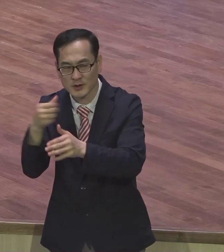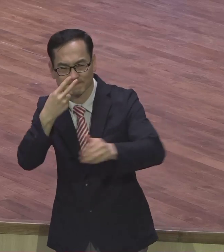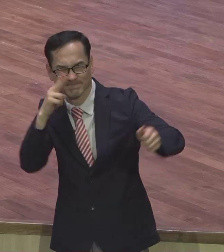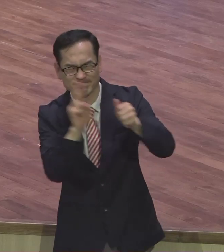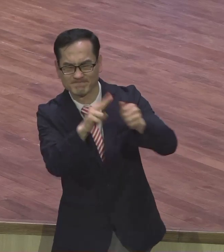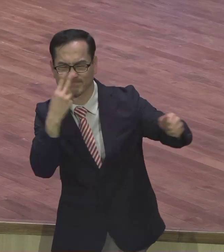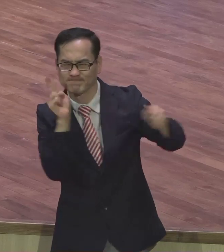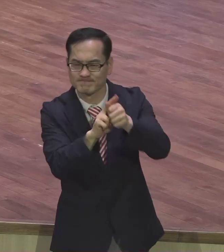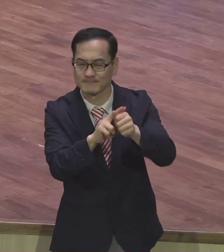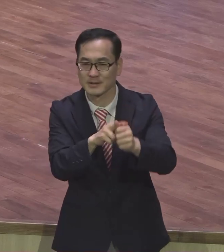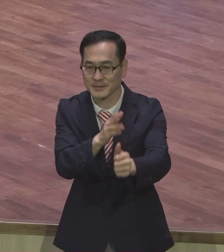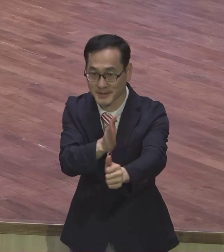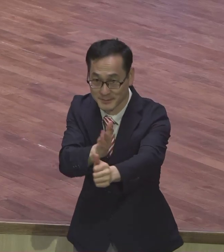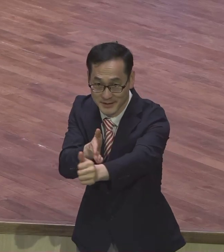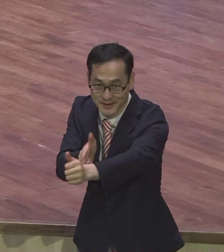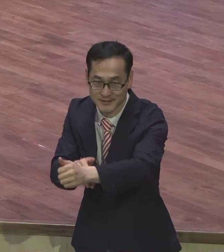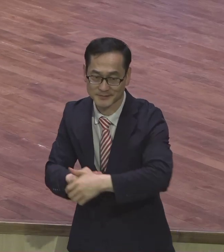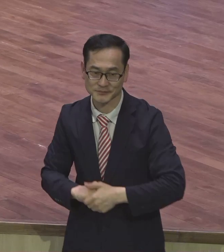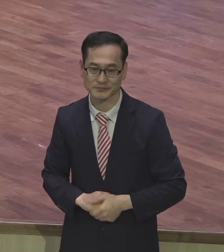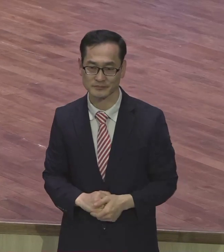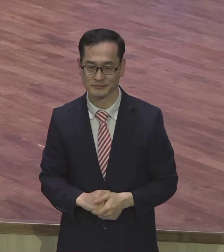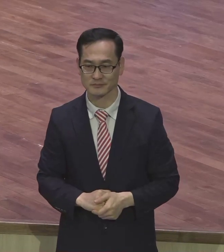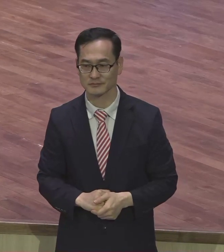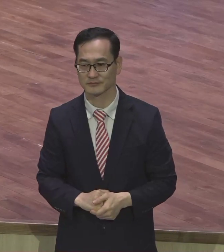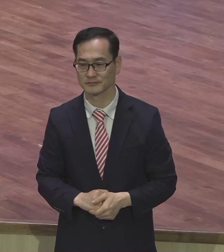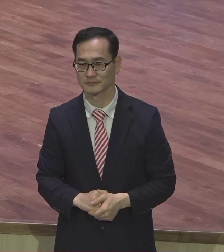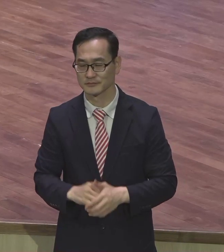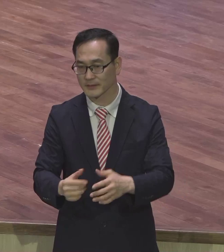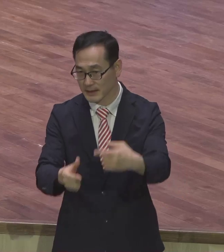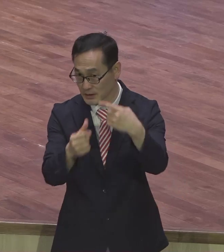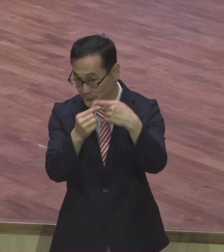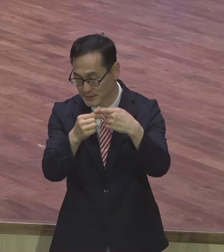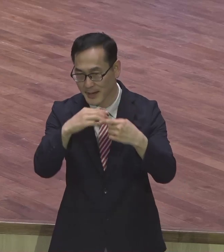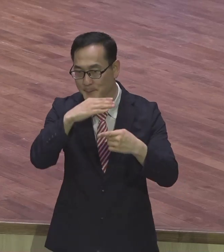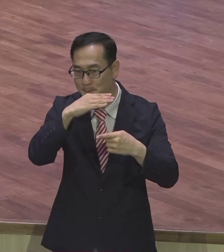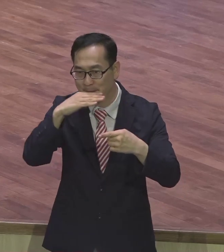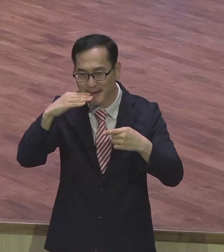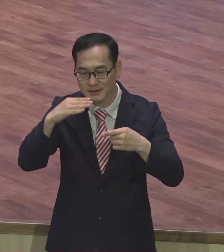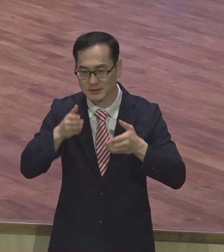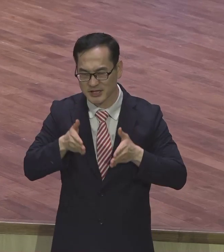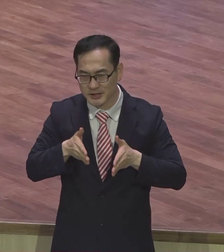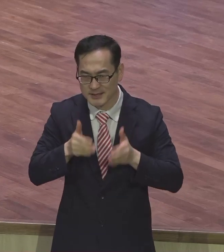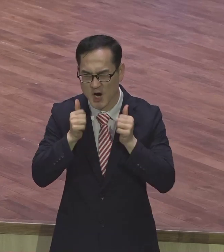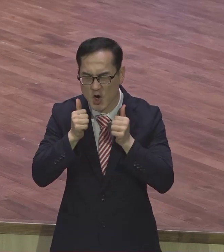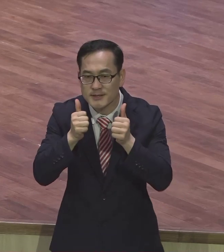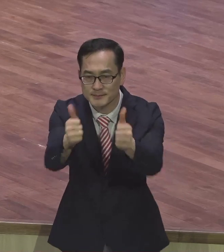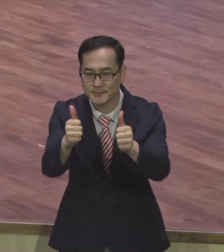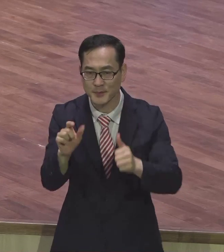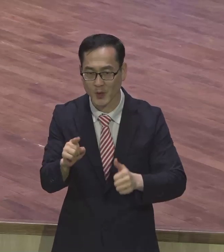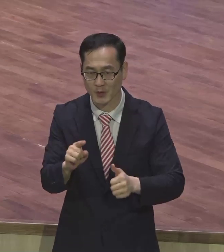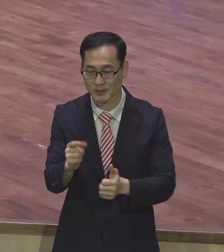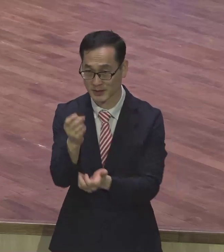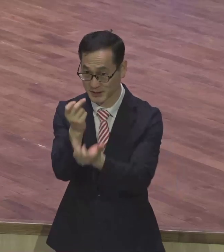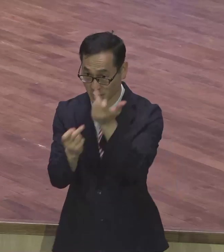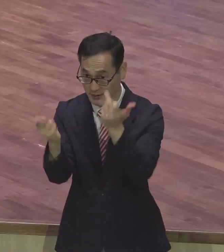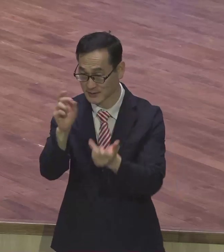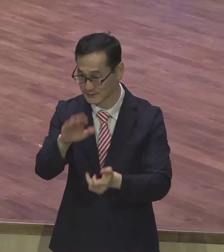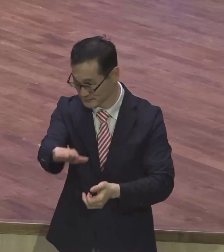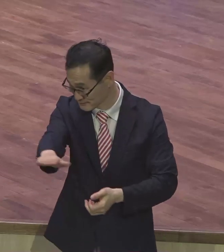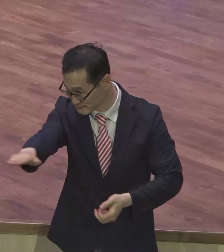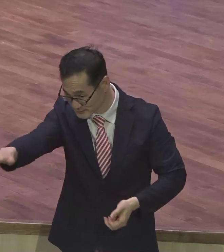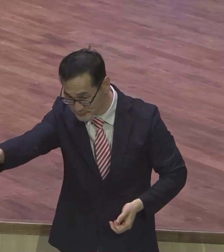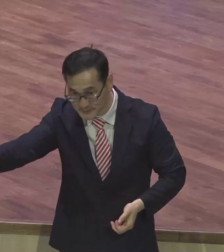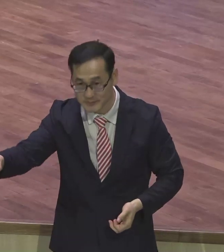제문으로 축복합니다 그럼 첫째로 올바른 열심입니다 1절로 3절을 봅니다 형제들아 내